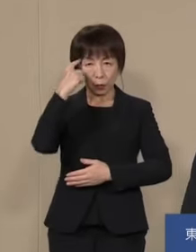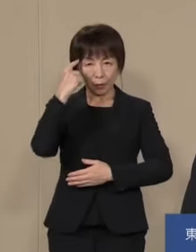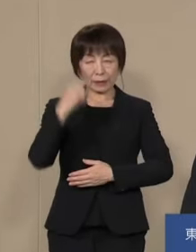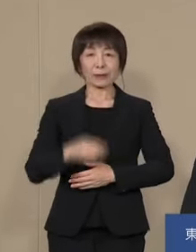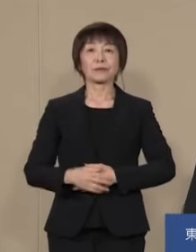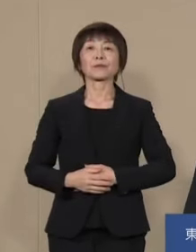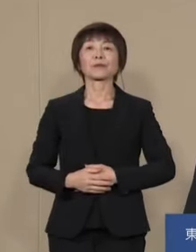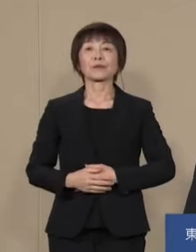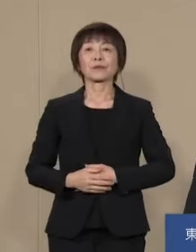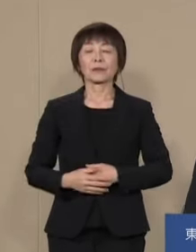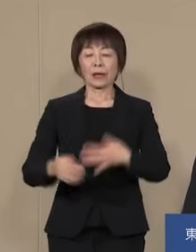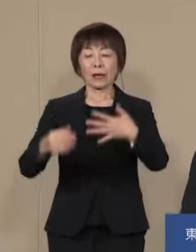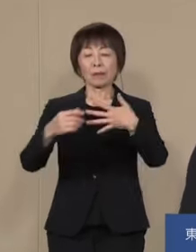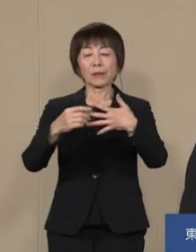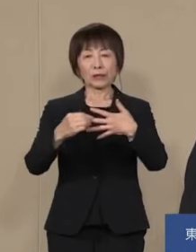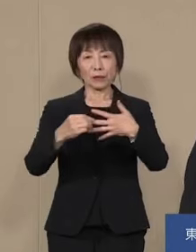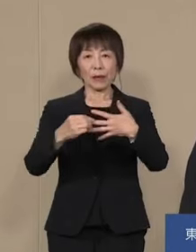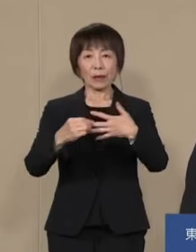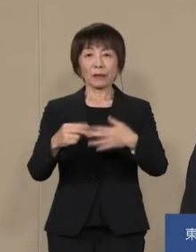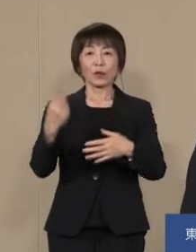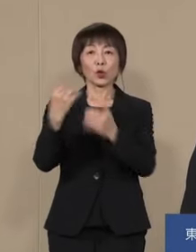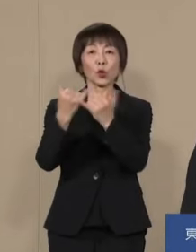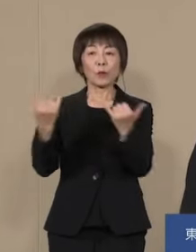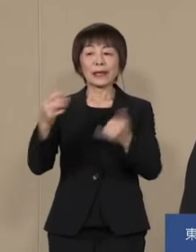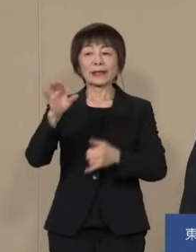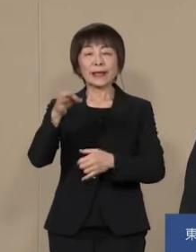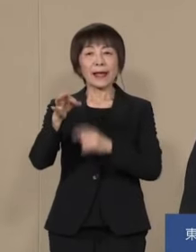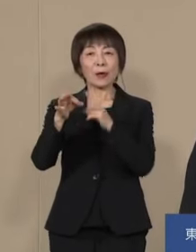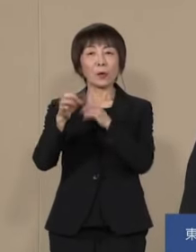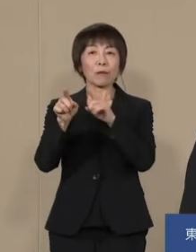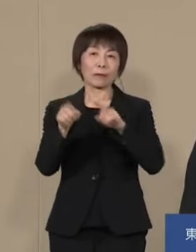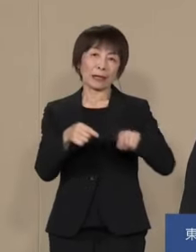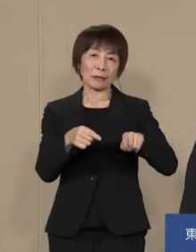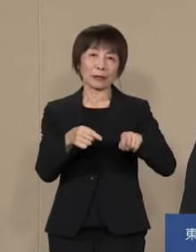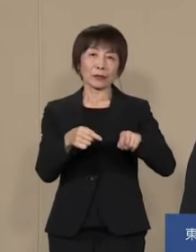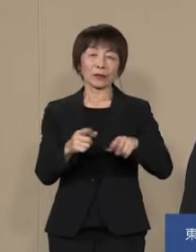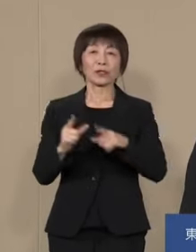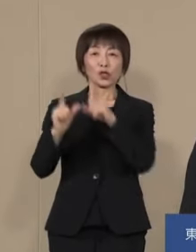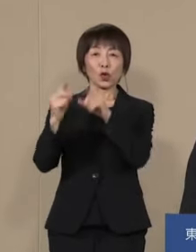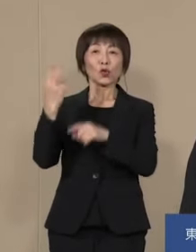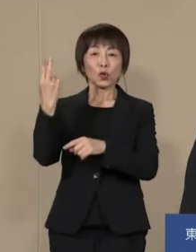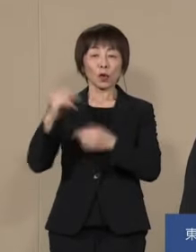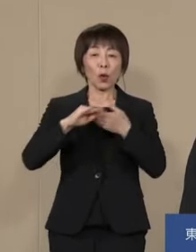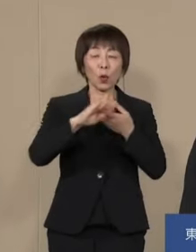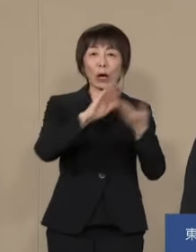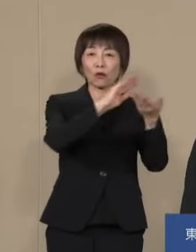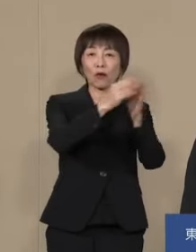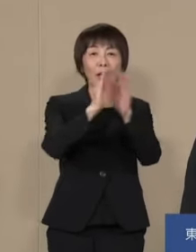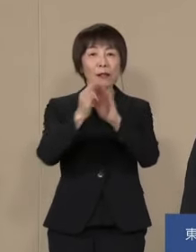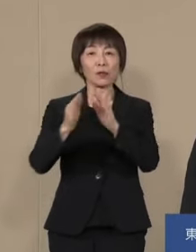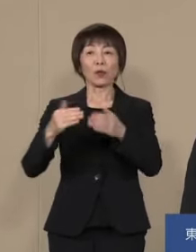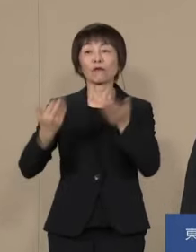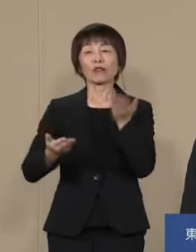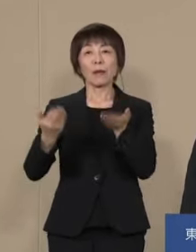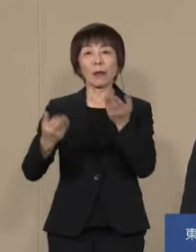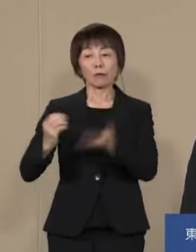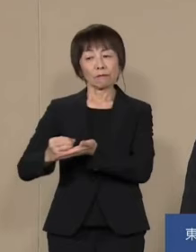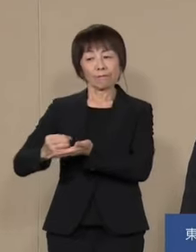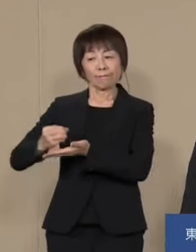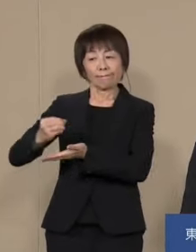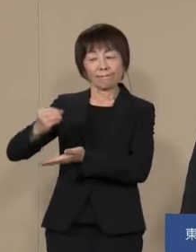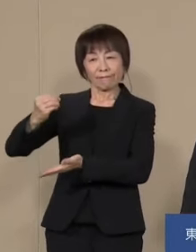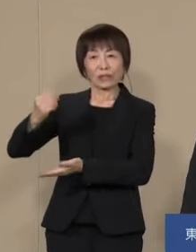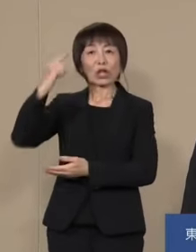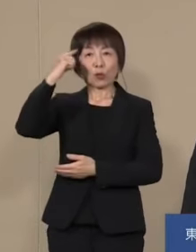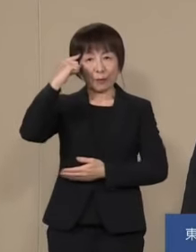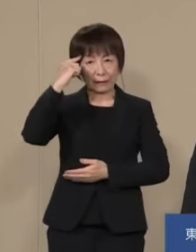思っております3つ目は都民税の減税です東京都は他の県に比べればまだ財政的には